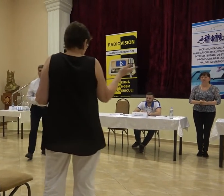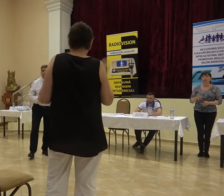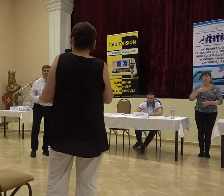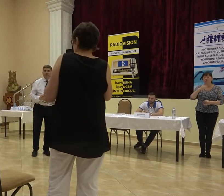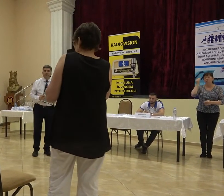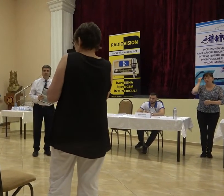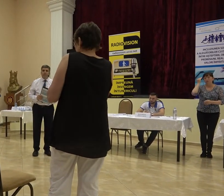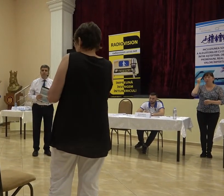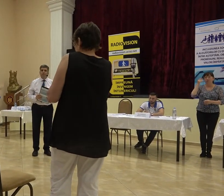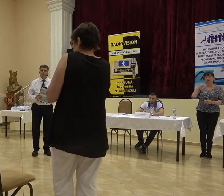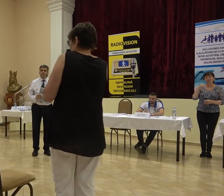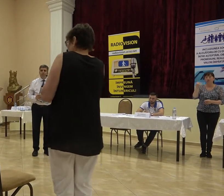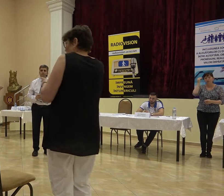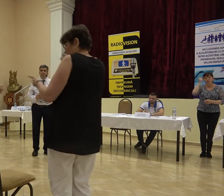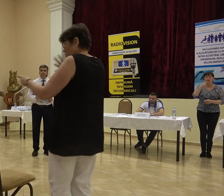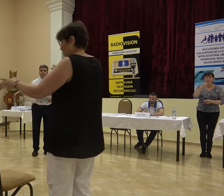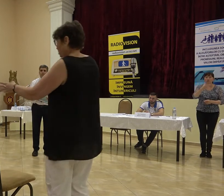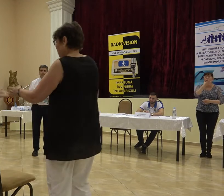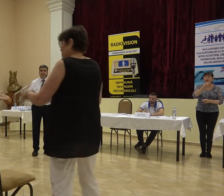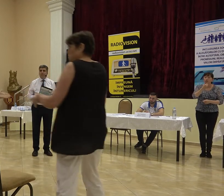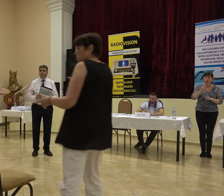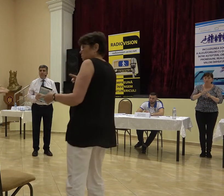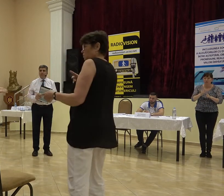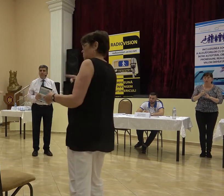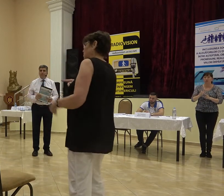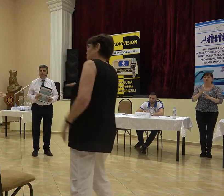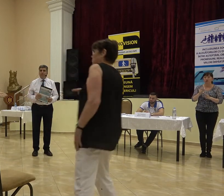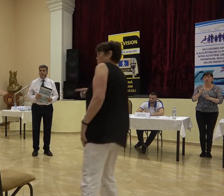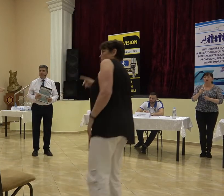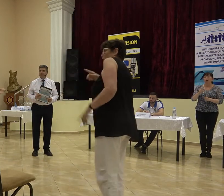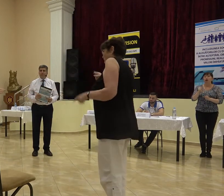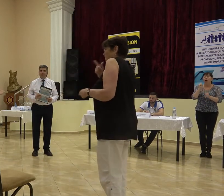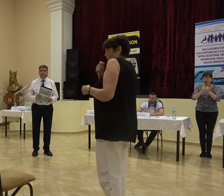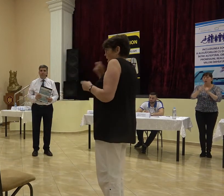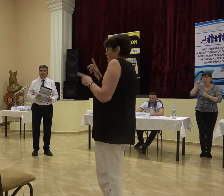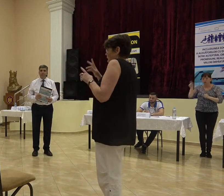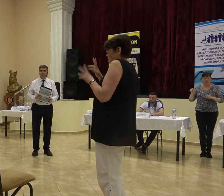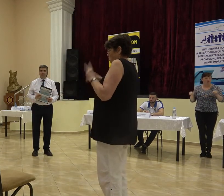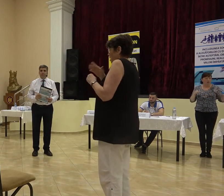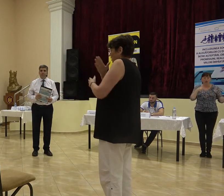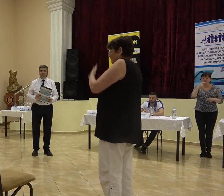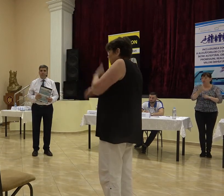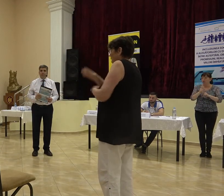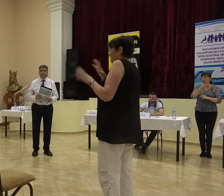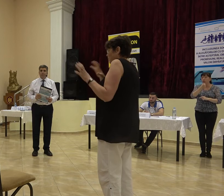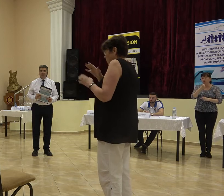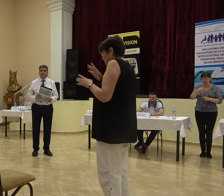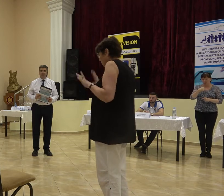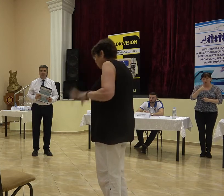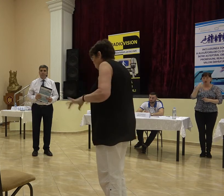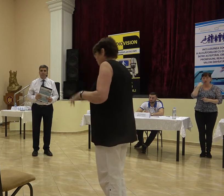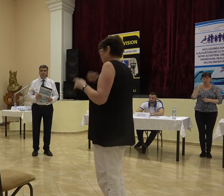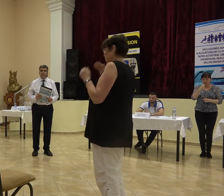Părerea dumneavoastră, vorbiți foarte frumos, fiecare reprezentant vorbește foarte frumos. Eu sunt persoană